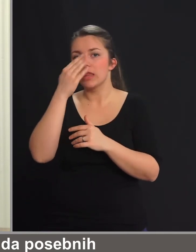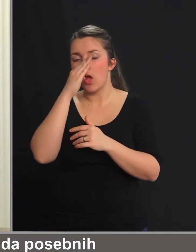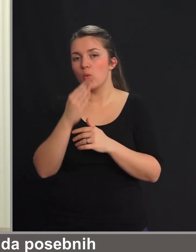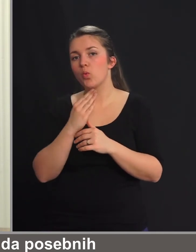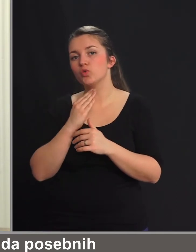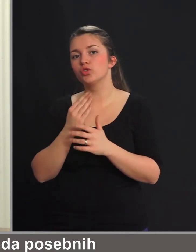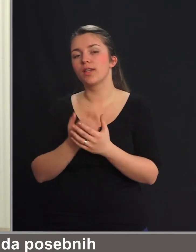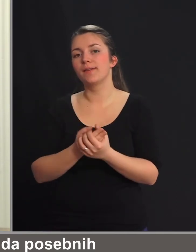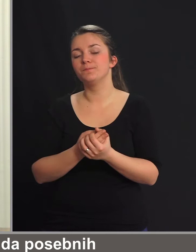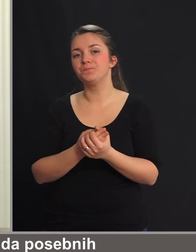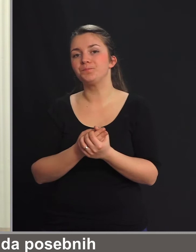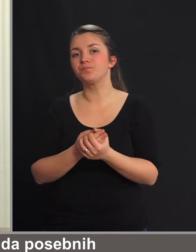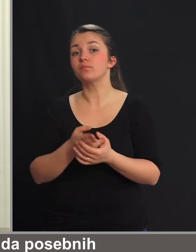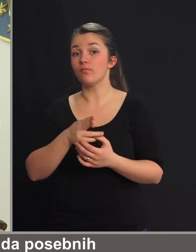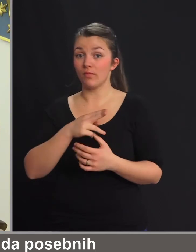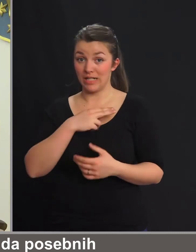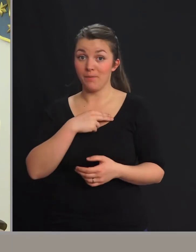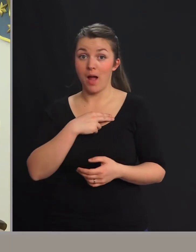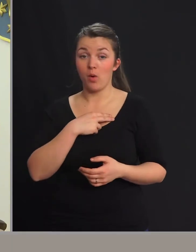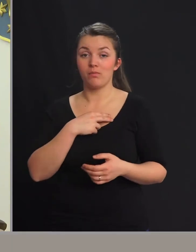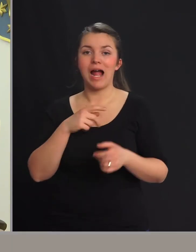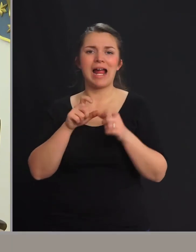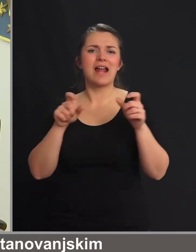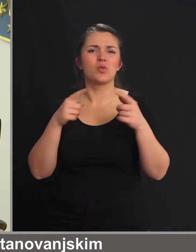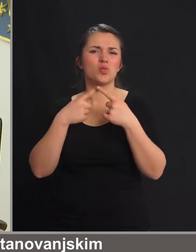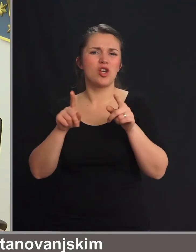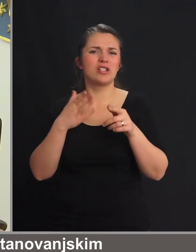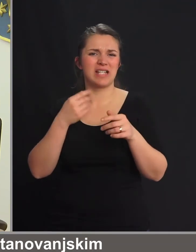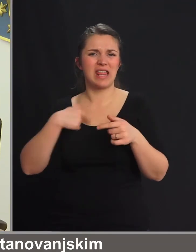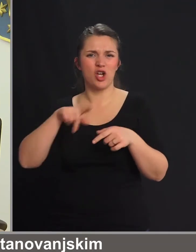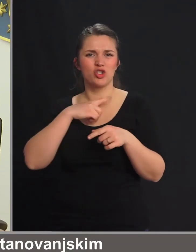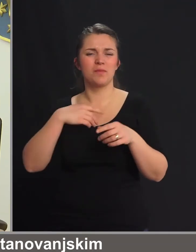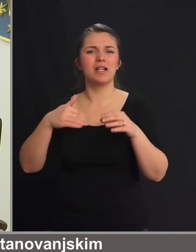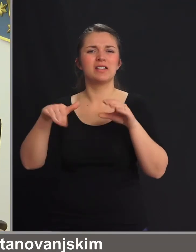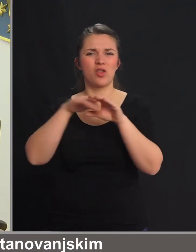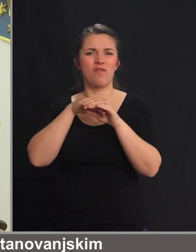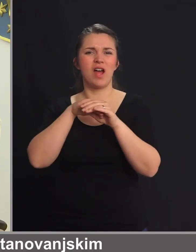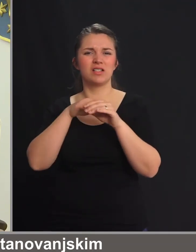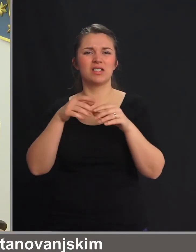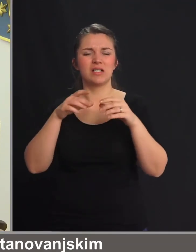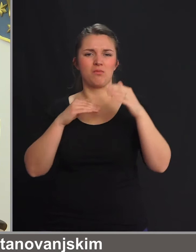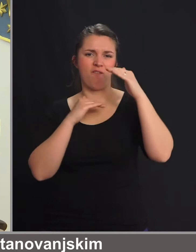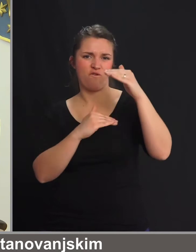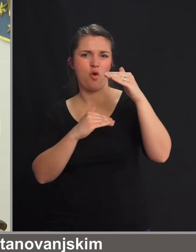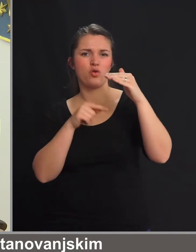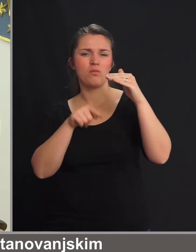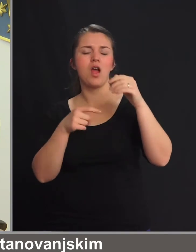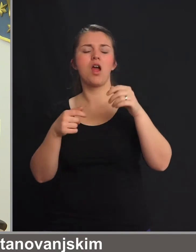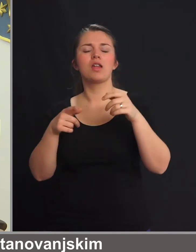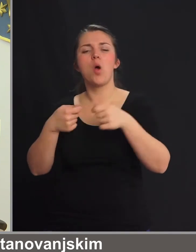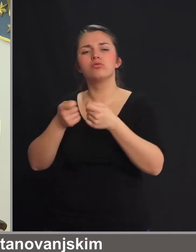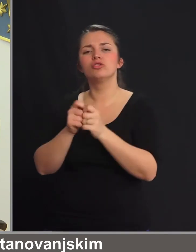točk za gluhe in naglušne. Imamo pa, ker sicer za našim stanovanjskim fondom